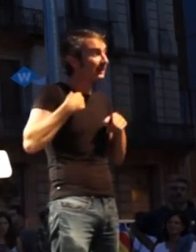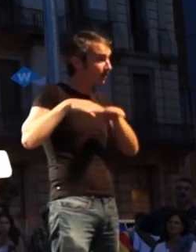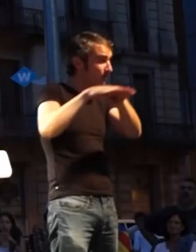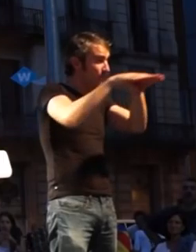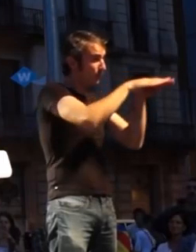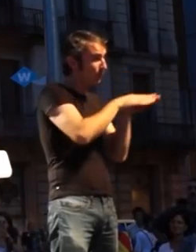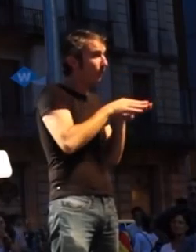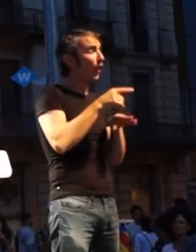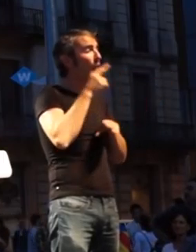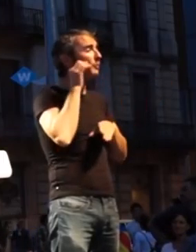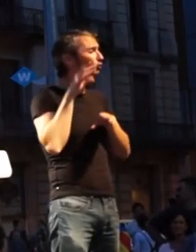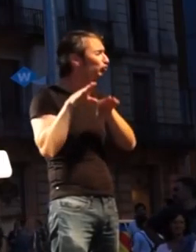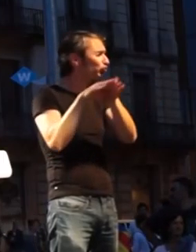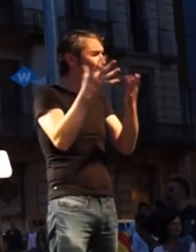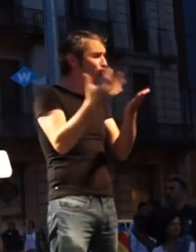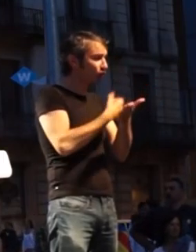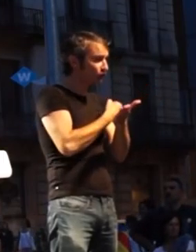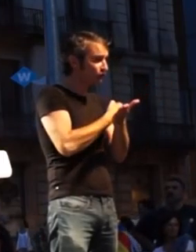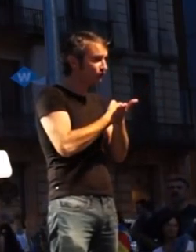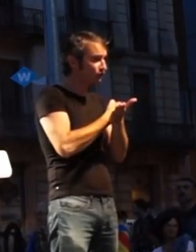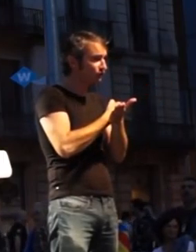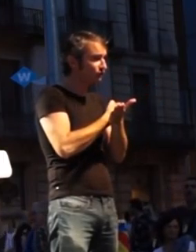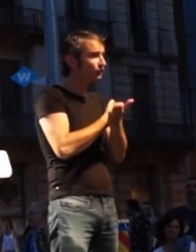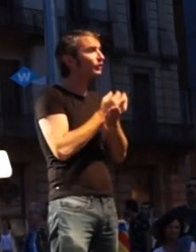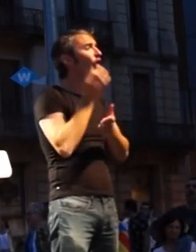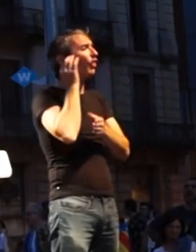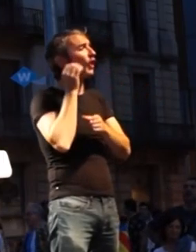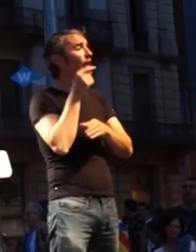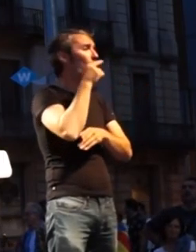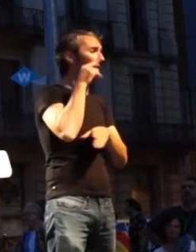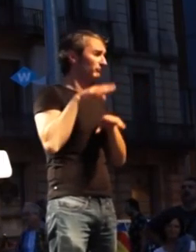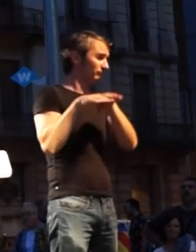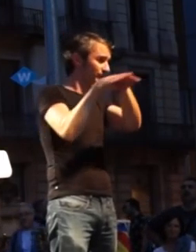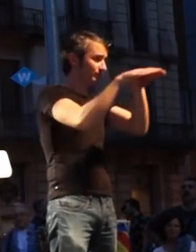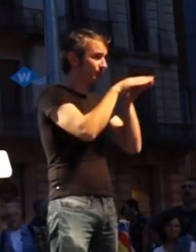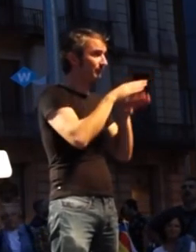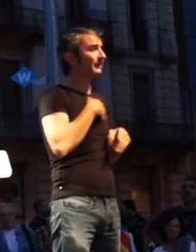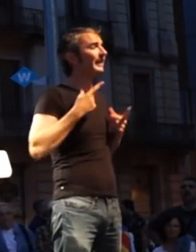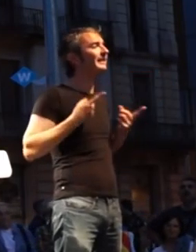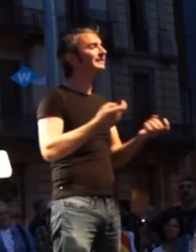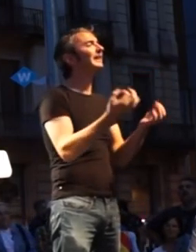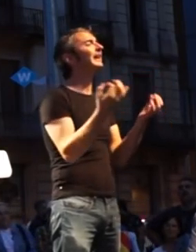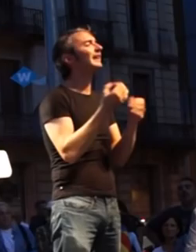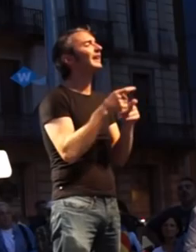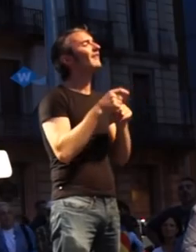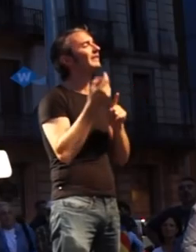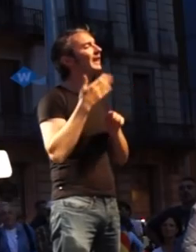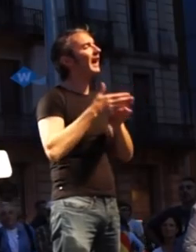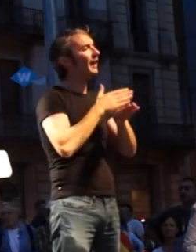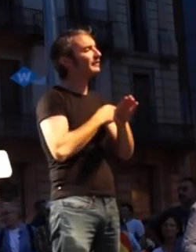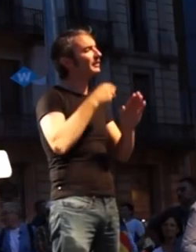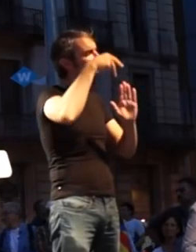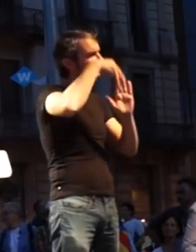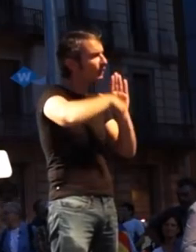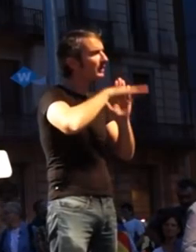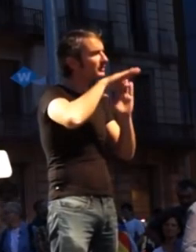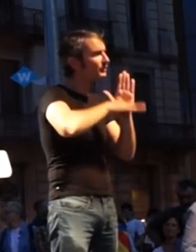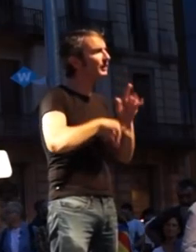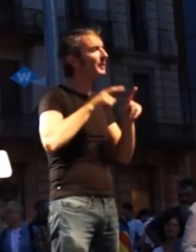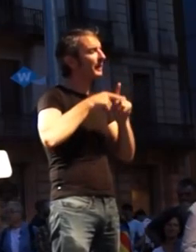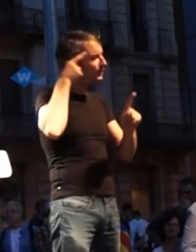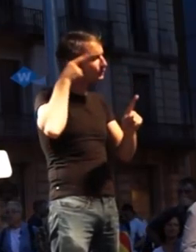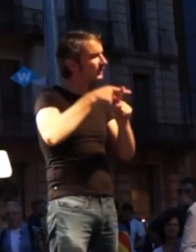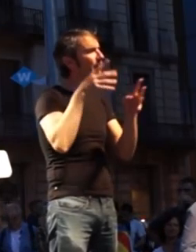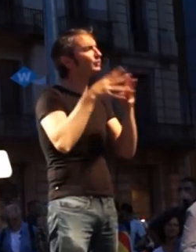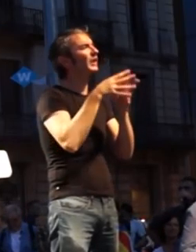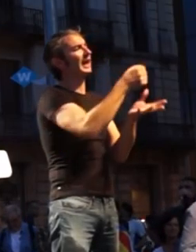entre totes les persones, entre totes les dones i els homes, és necessari pensar en mesures que s'orientin a reformar aquesta